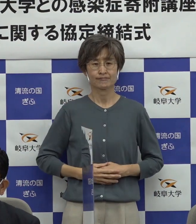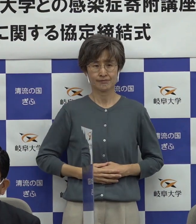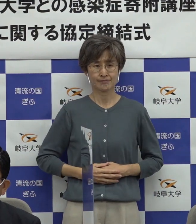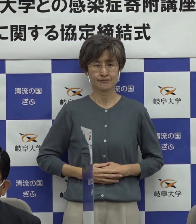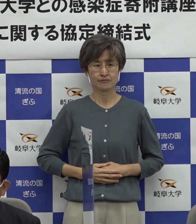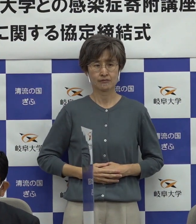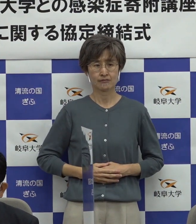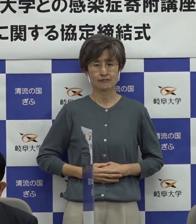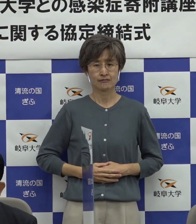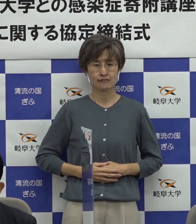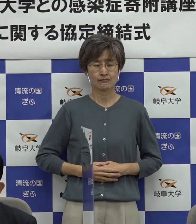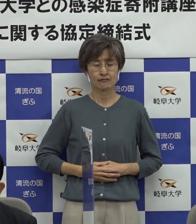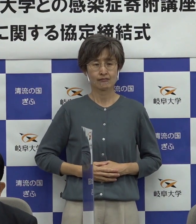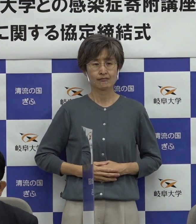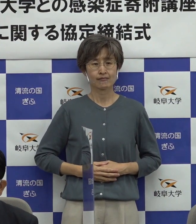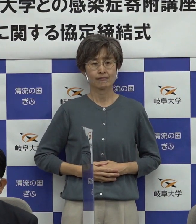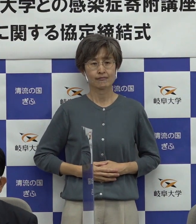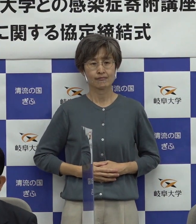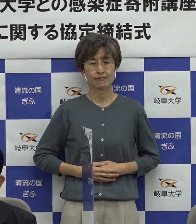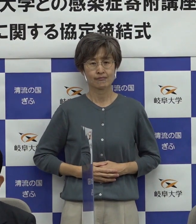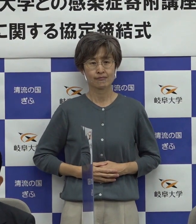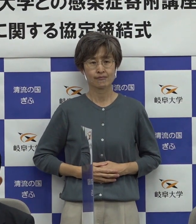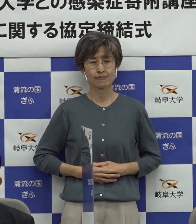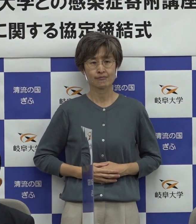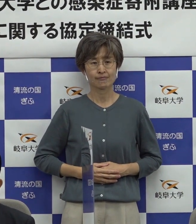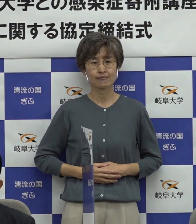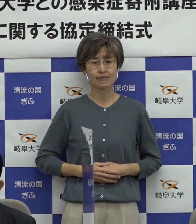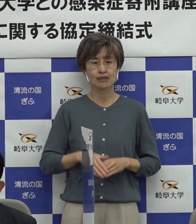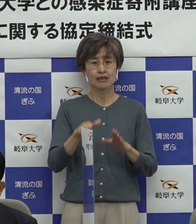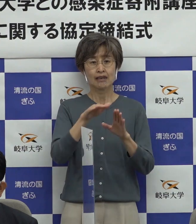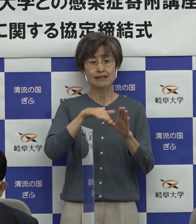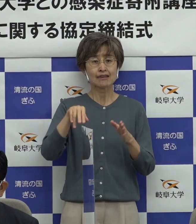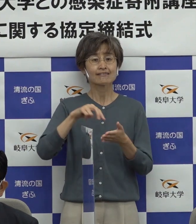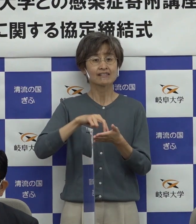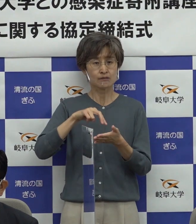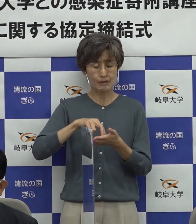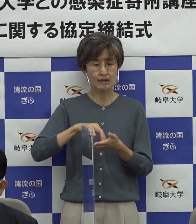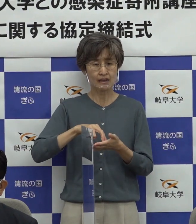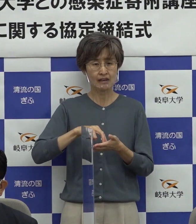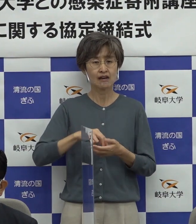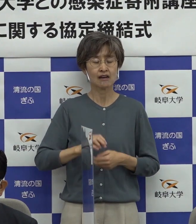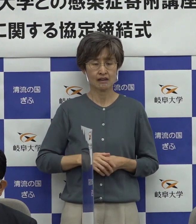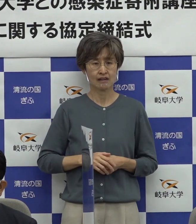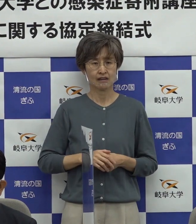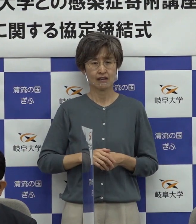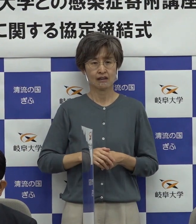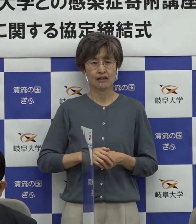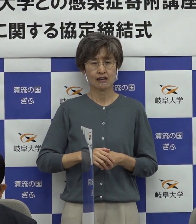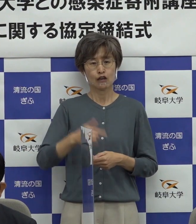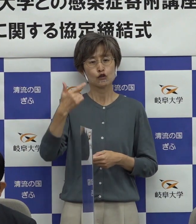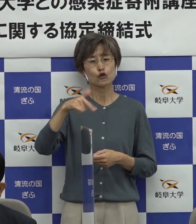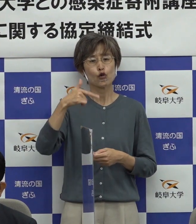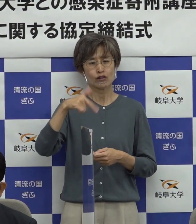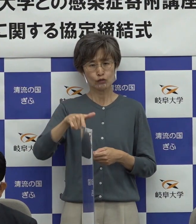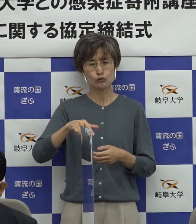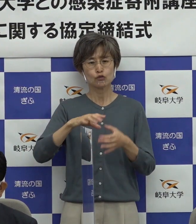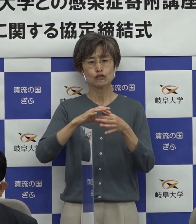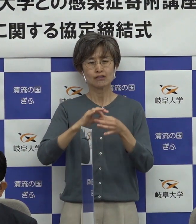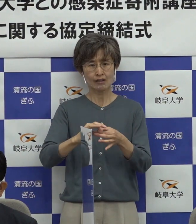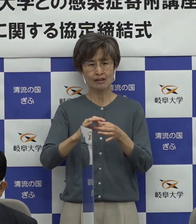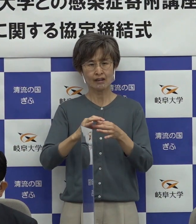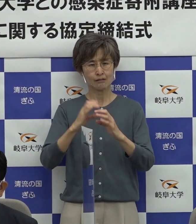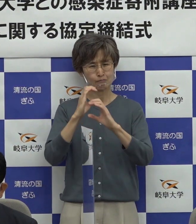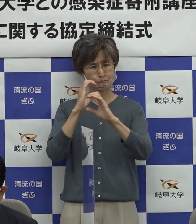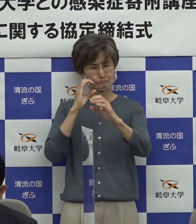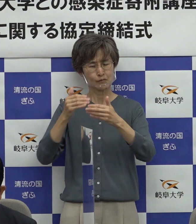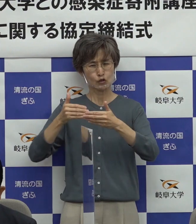県から言うとですね、やっぱり教育という面からですと、ある程度長期的な視点から見た分